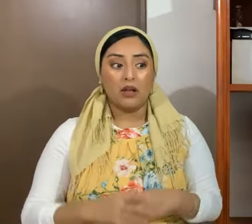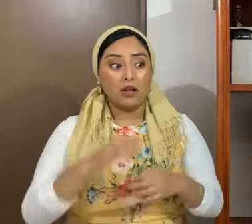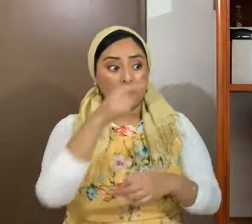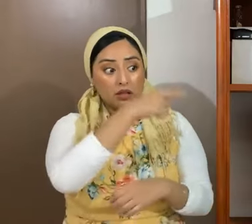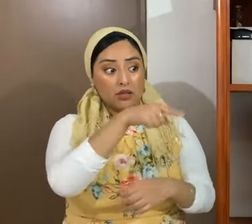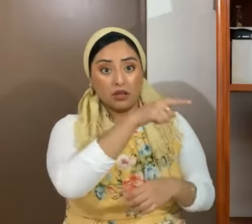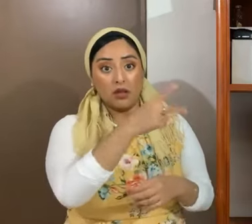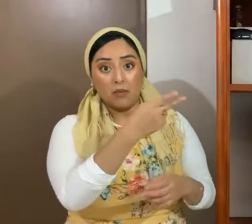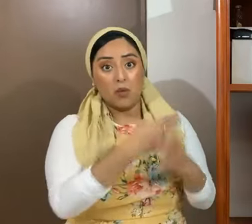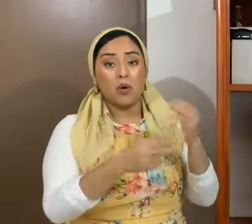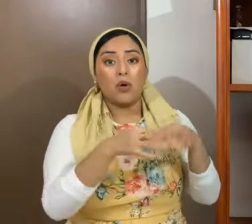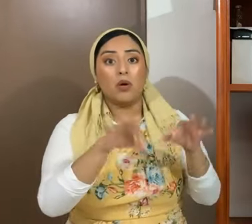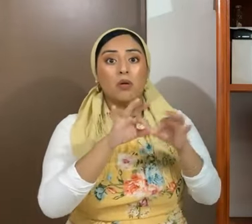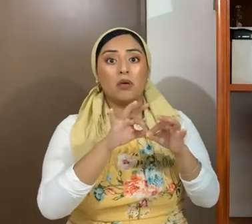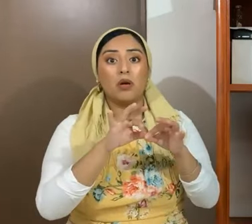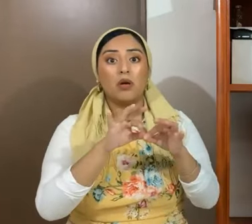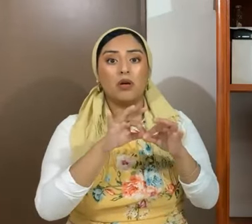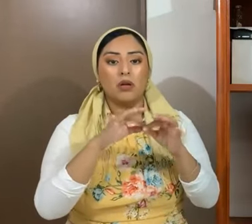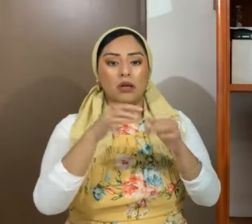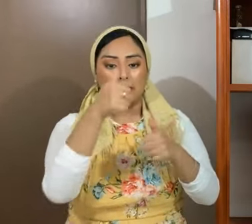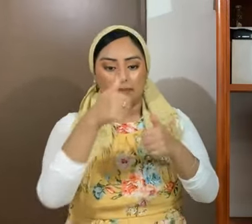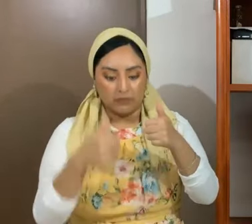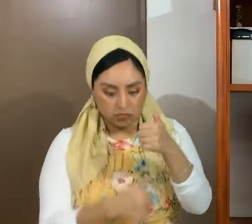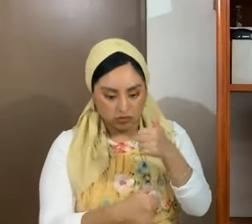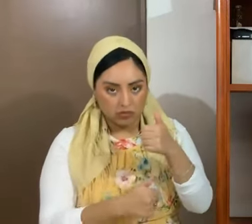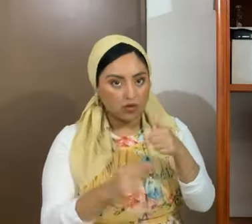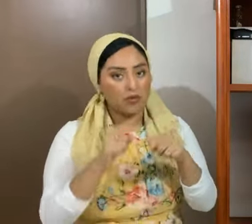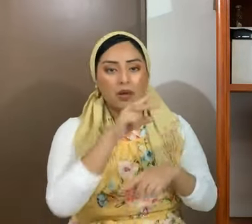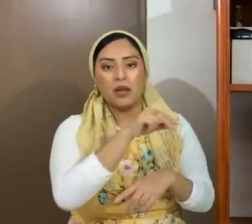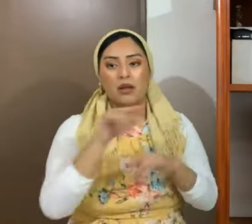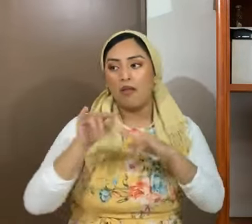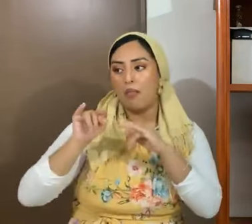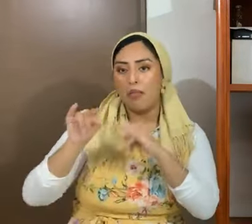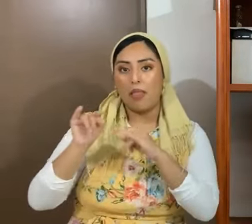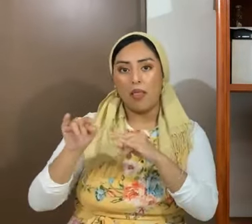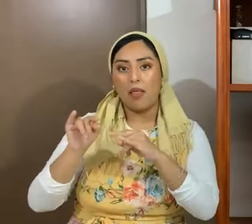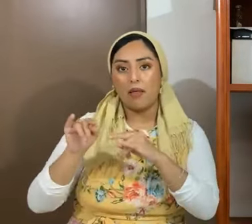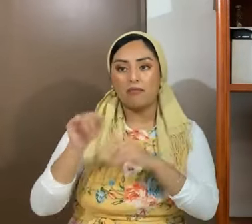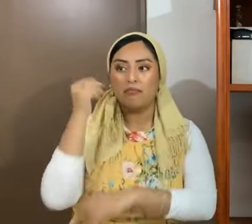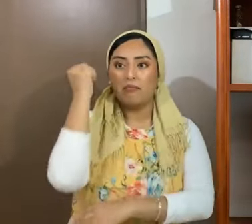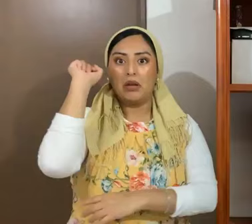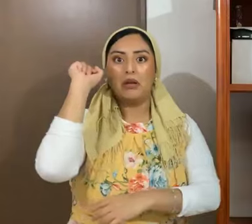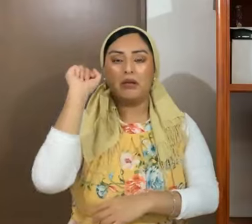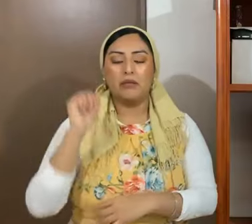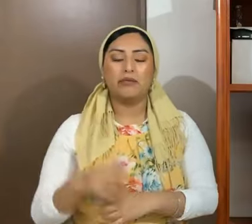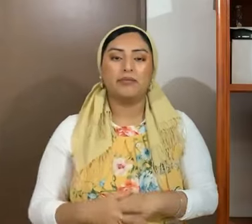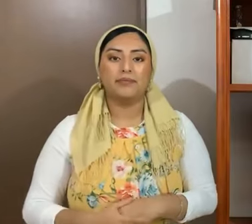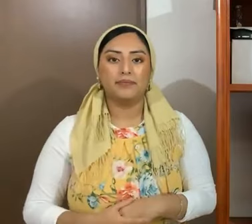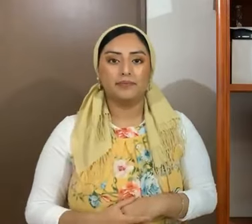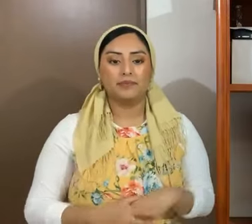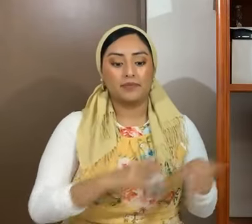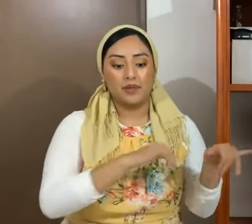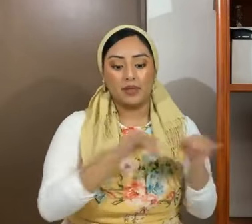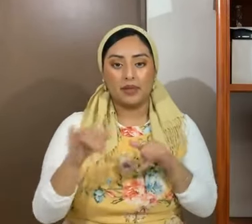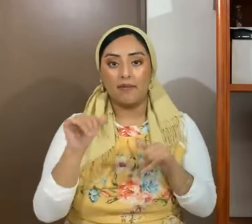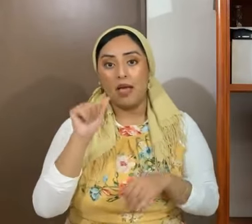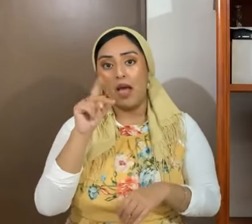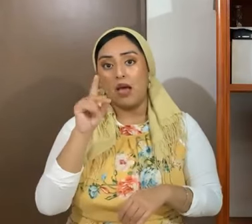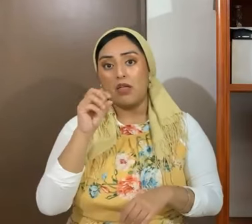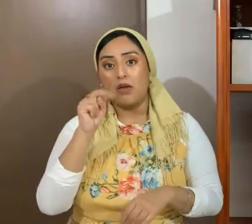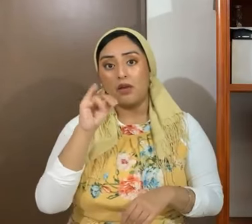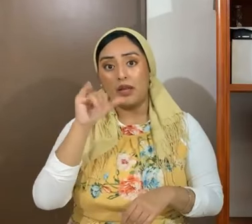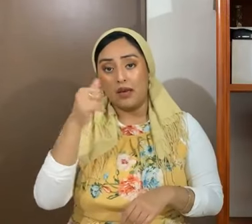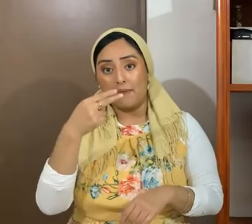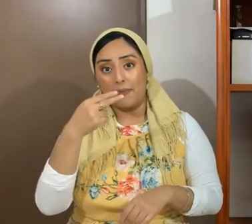era someterse. Pero no lo hicieron, sino que se burlaron, se rebelaron. Como en este caso Adonías,